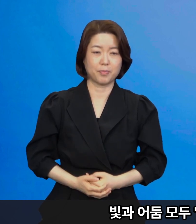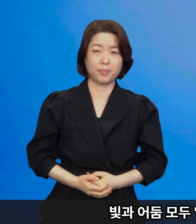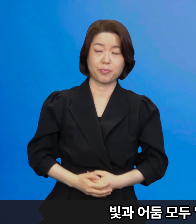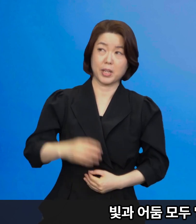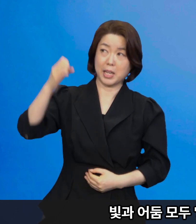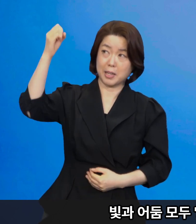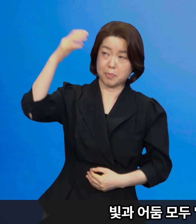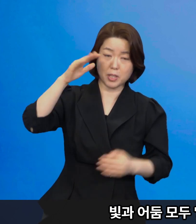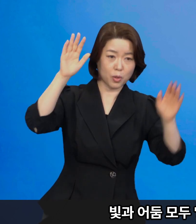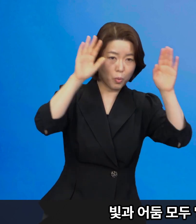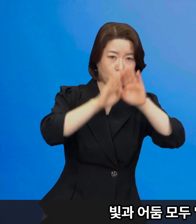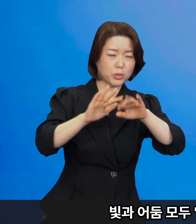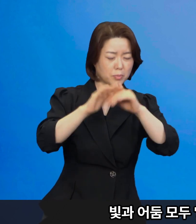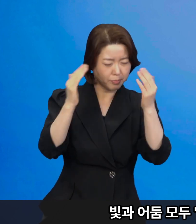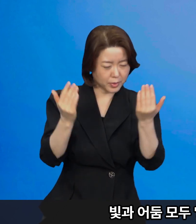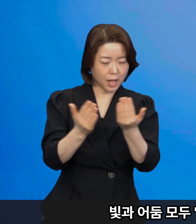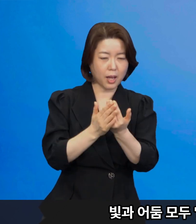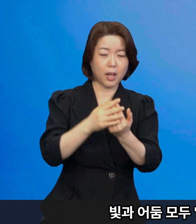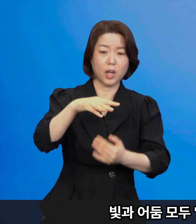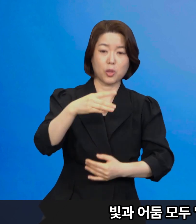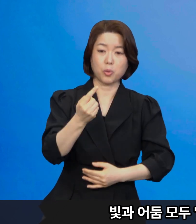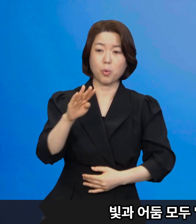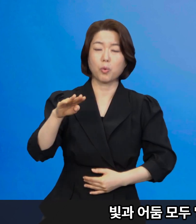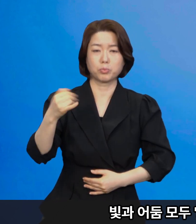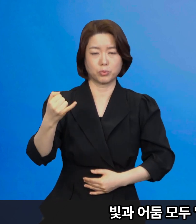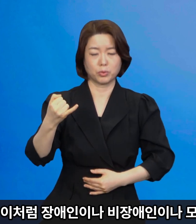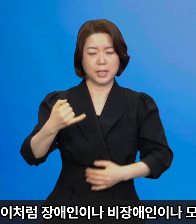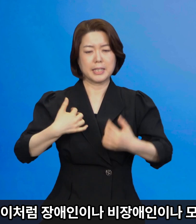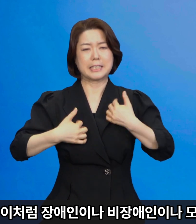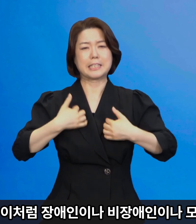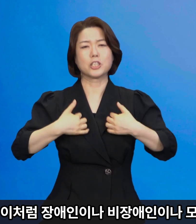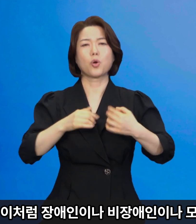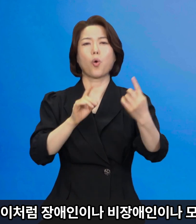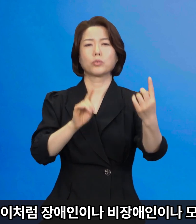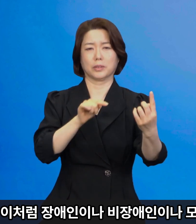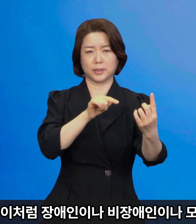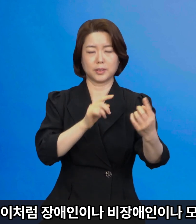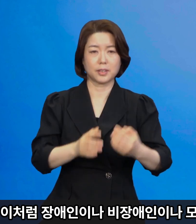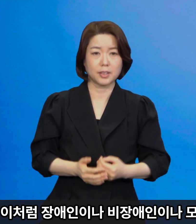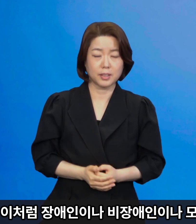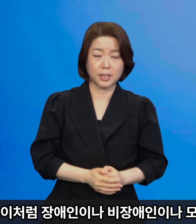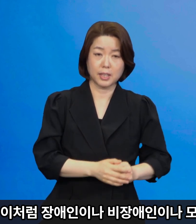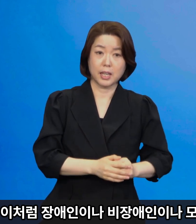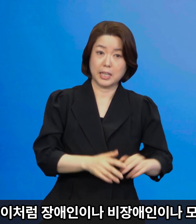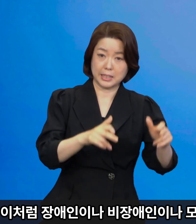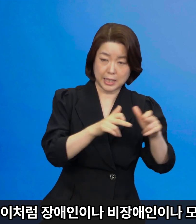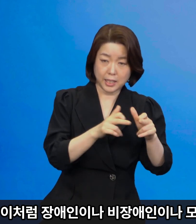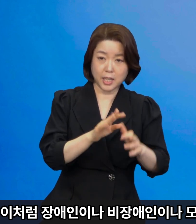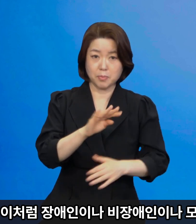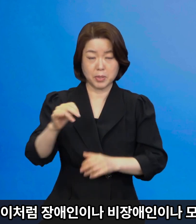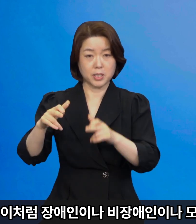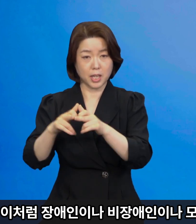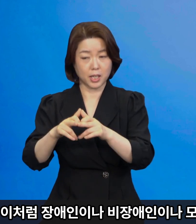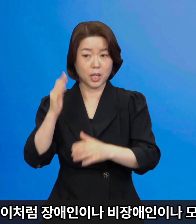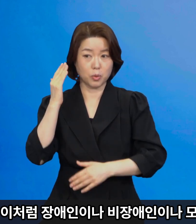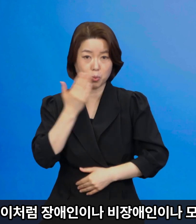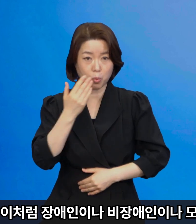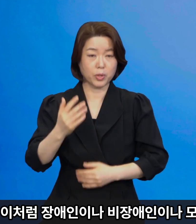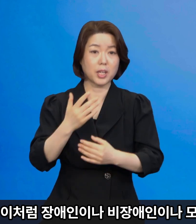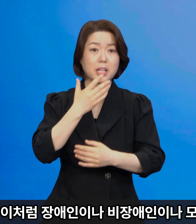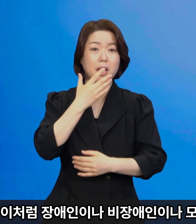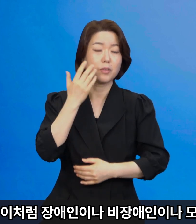빛과 어둠 모두 토부의 대상인 겁니다. 이처럼 장애인이나 비장애인이나 모두 다